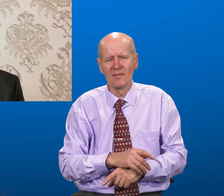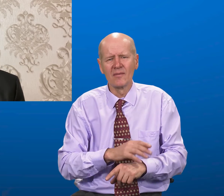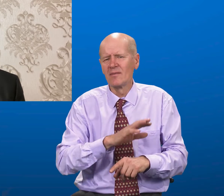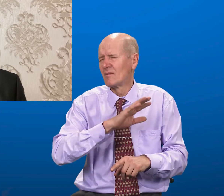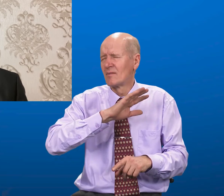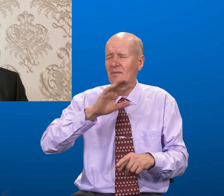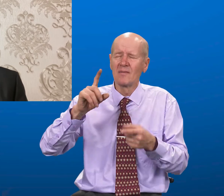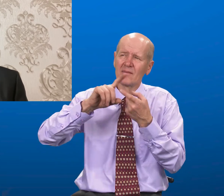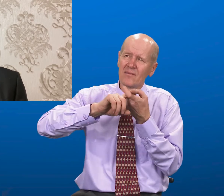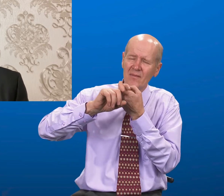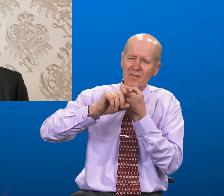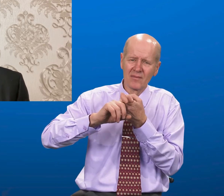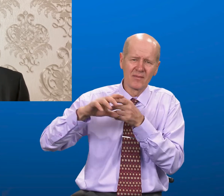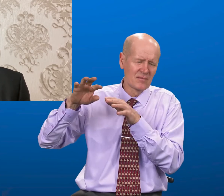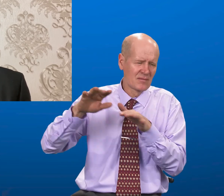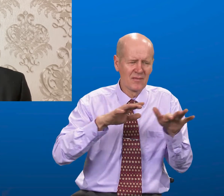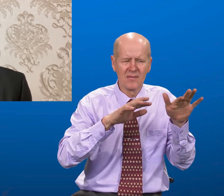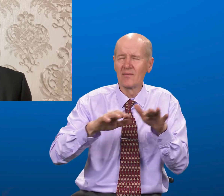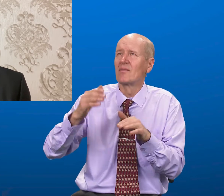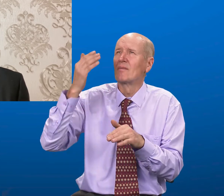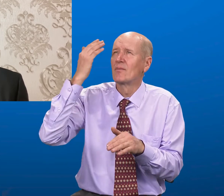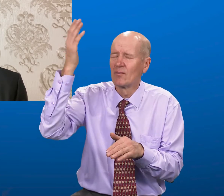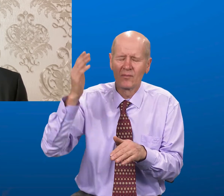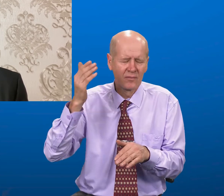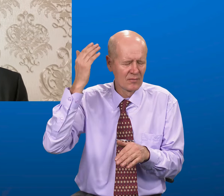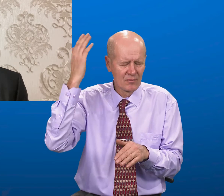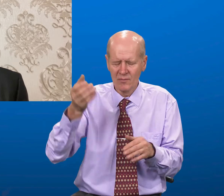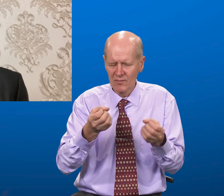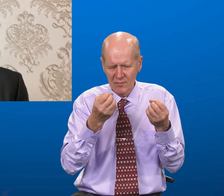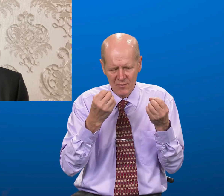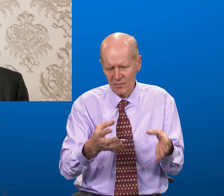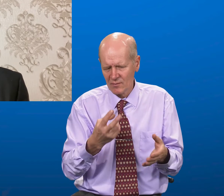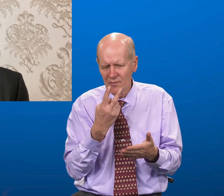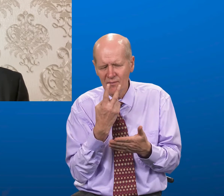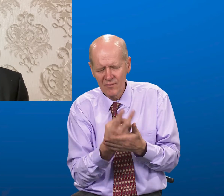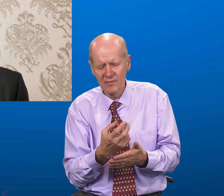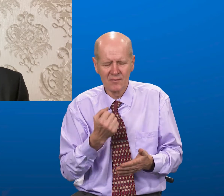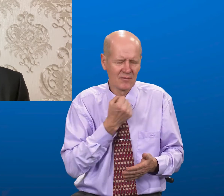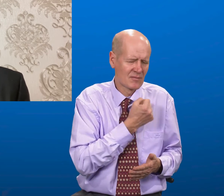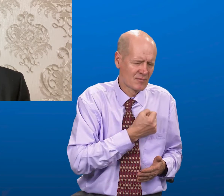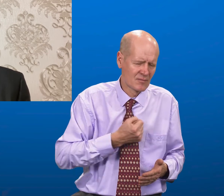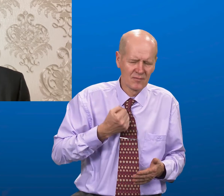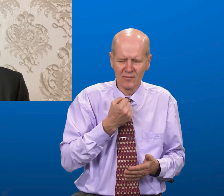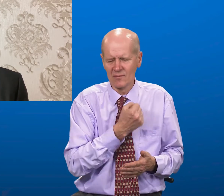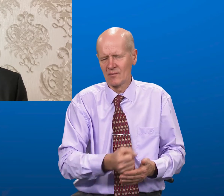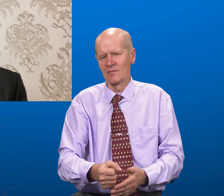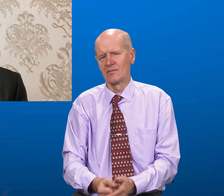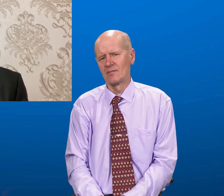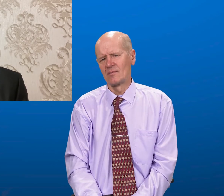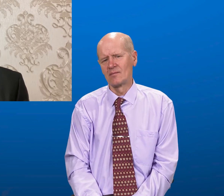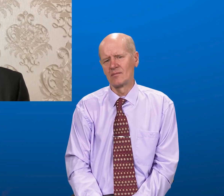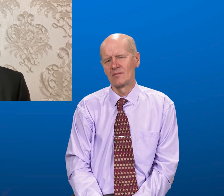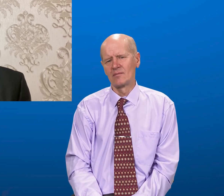нелогично, как и ожесточение любого из нас, даже самого маленького ребеночка,